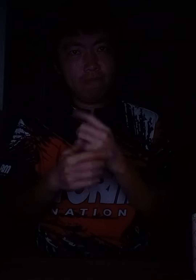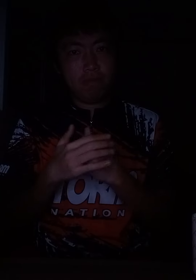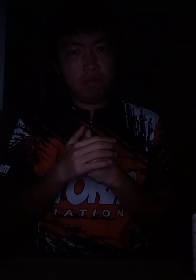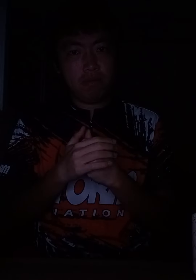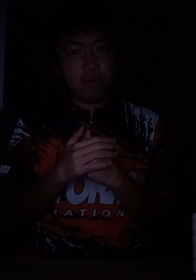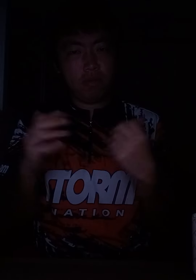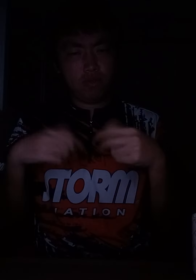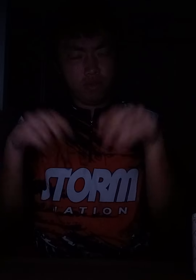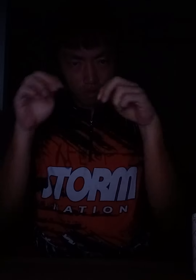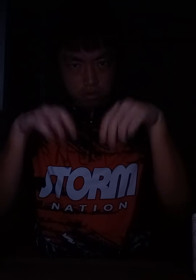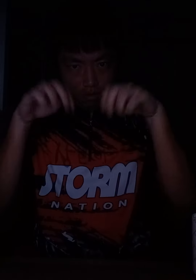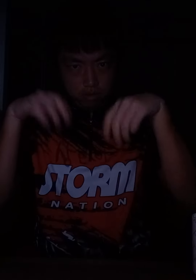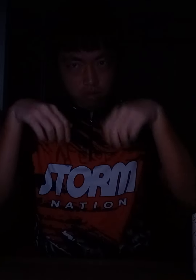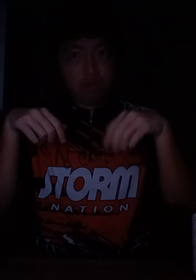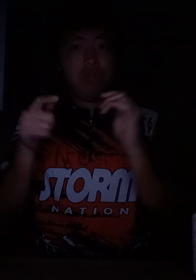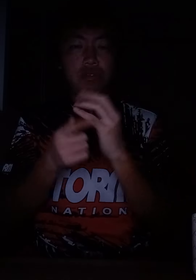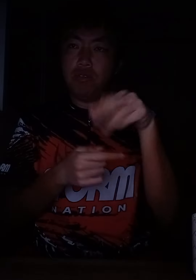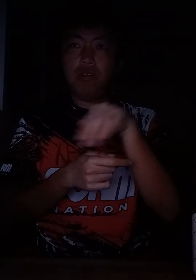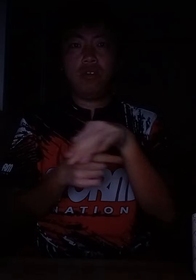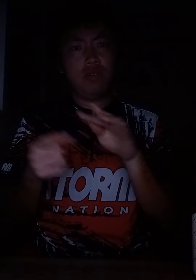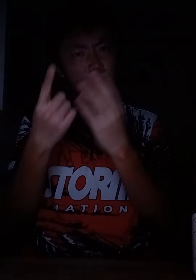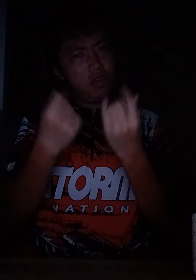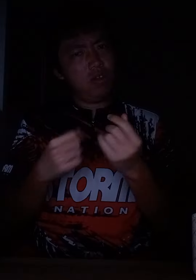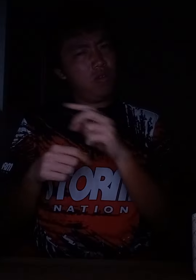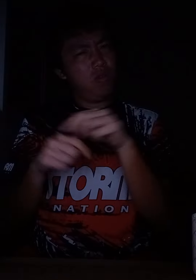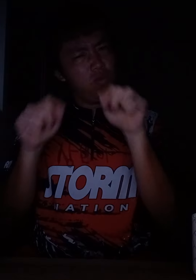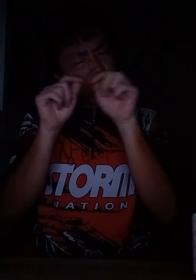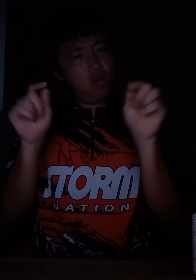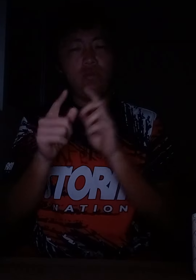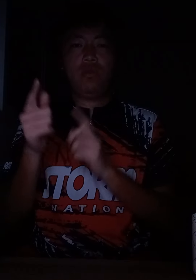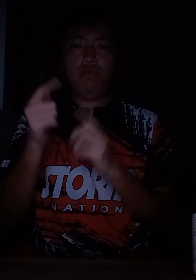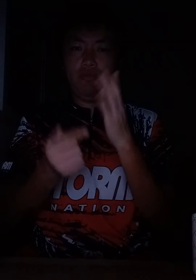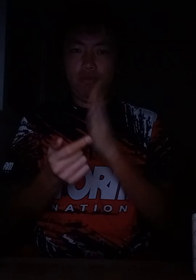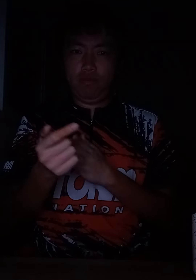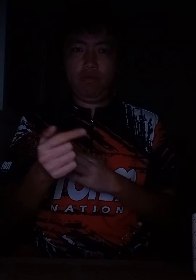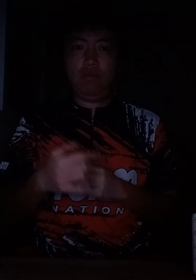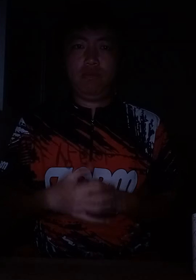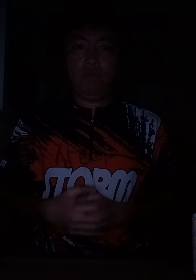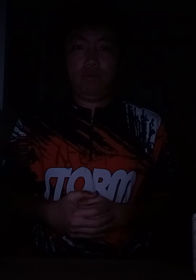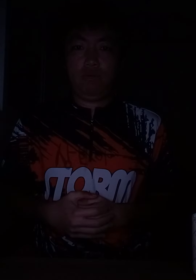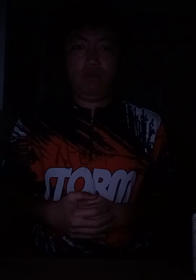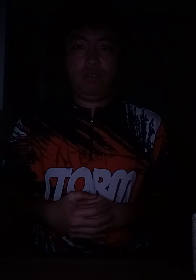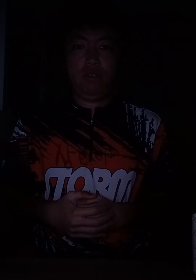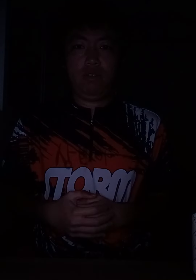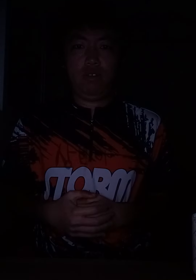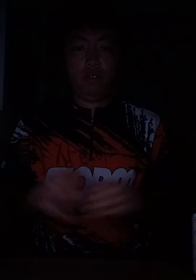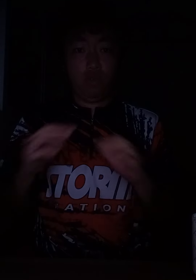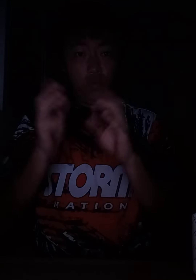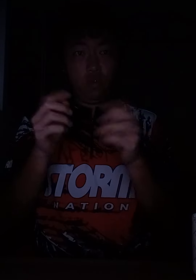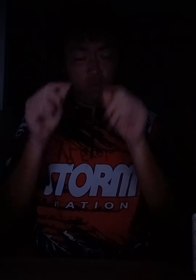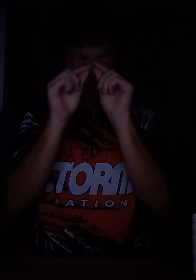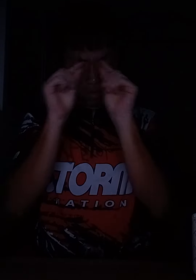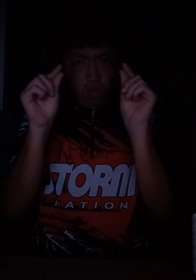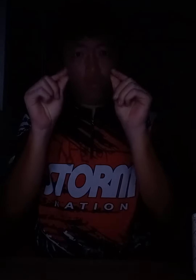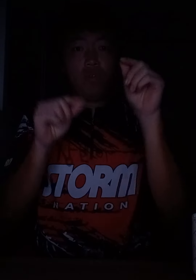또다시 많은 비가 예보된 만큼 복구만큼이나 정전 사고에 대한 대비가 필요합니다. 갑작스러운 정전된 가전제품